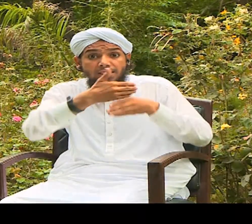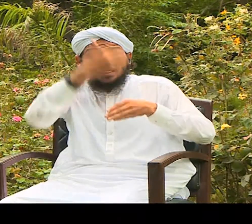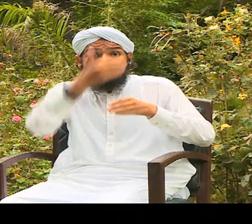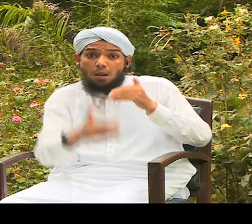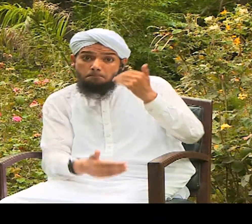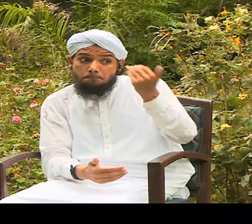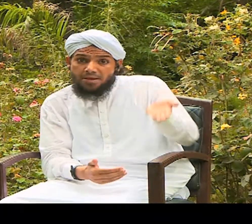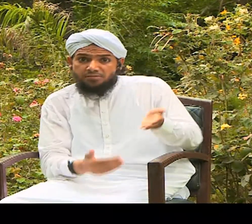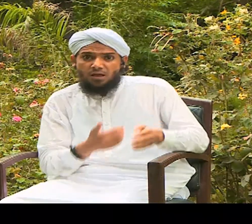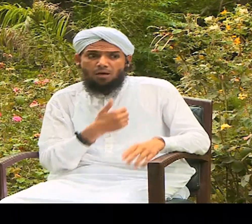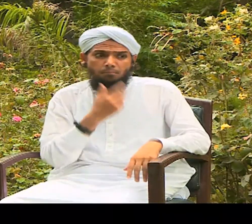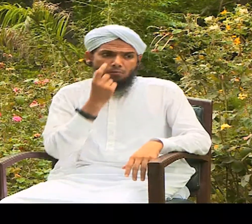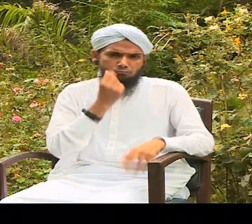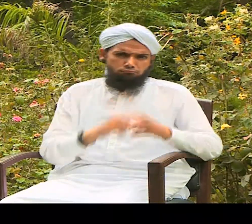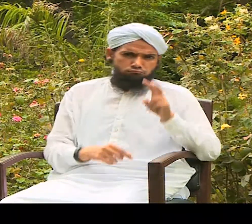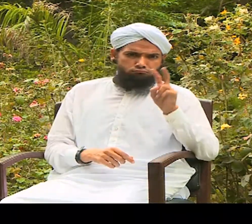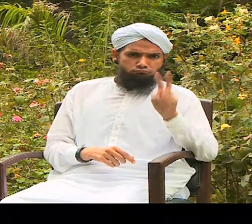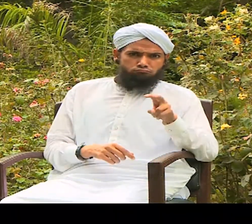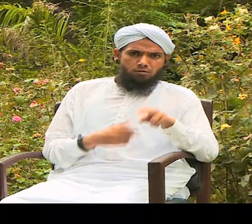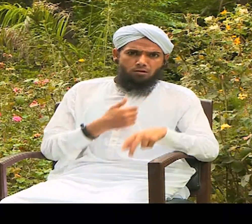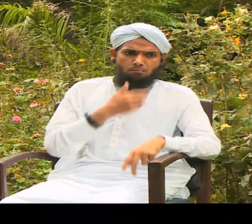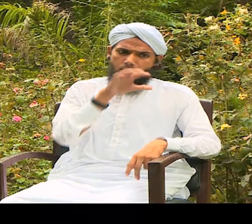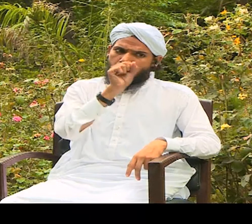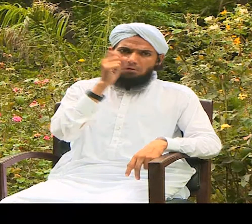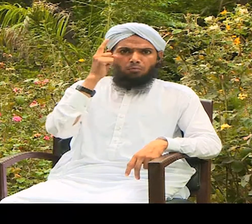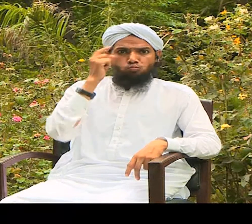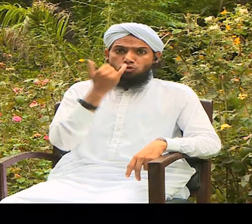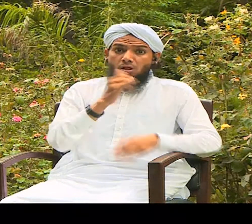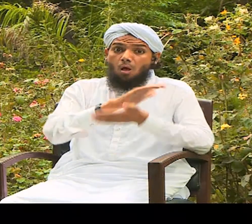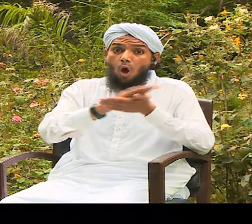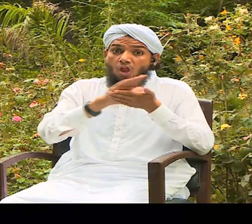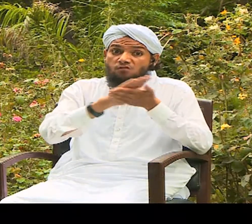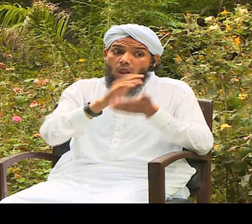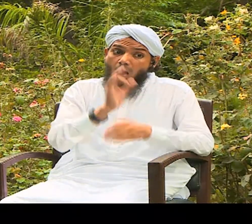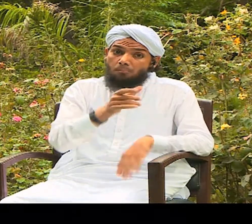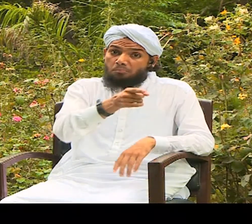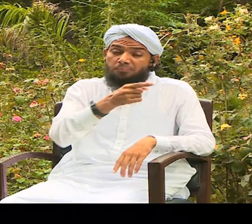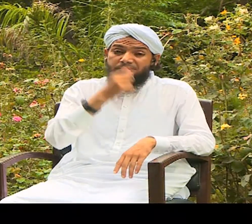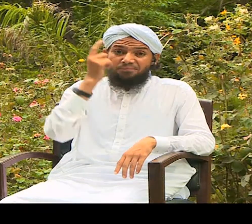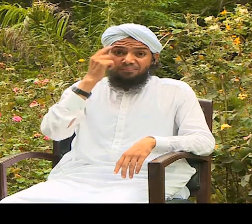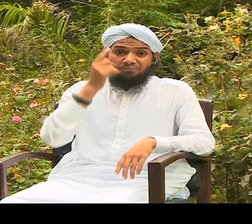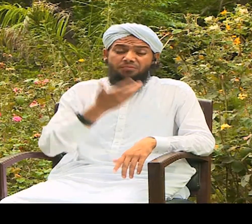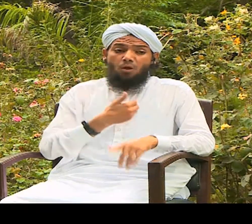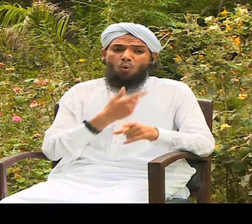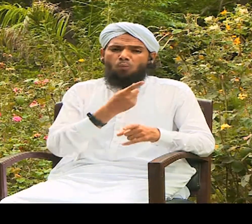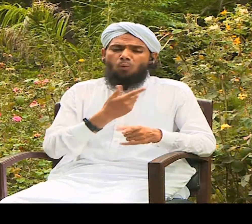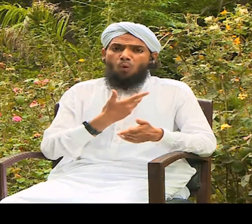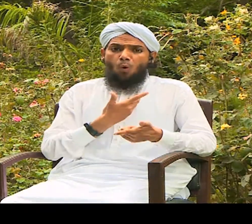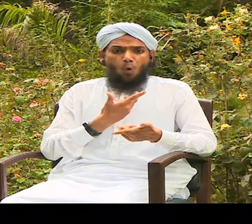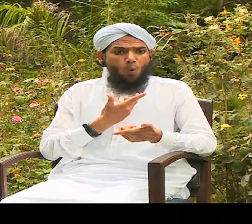ایک دیوار کے پیچھے میں نے ایک شخص کو دیکھا اور میں نے پہچان لیا کہ یہی ابن ہرون ہے۔ اس کی حالت یہ تھی